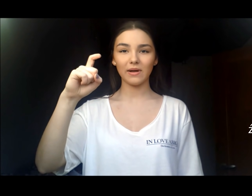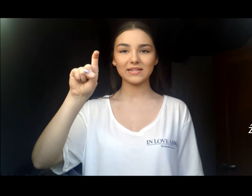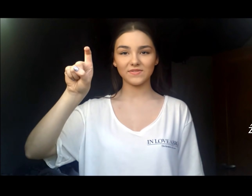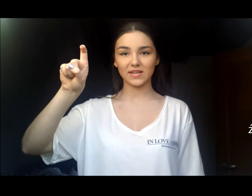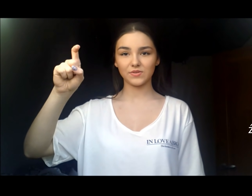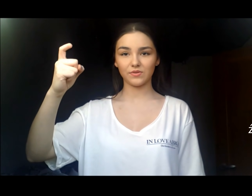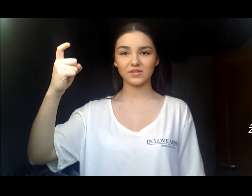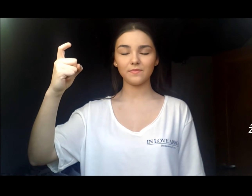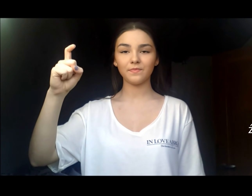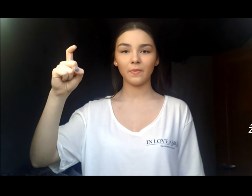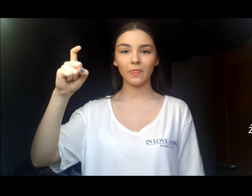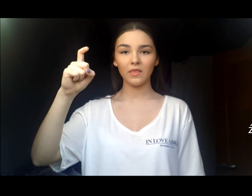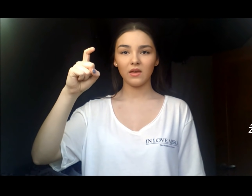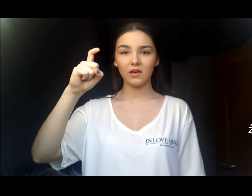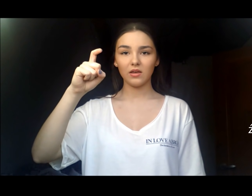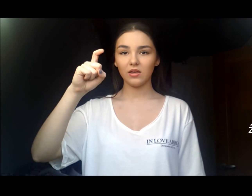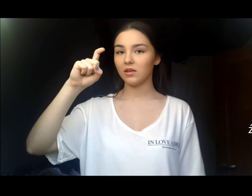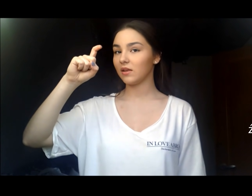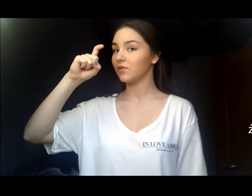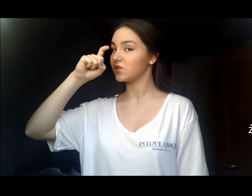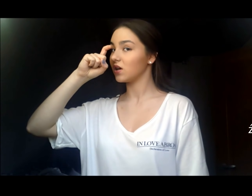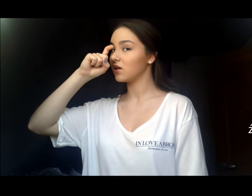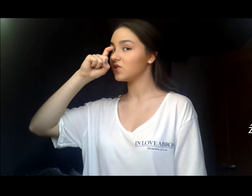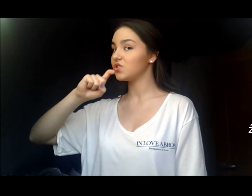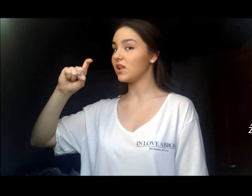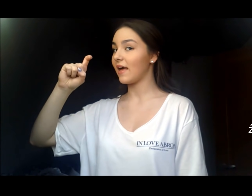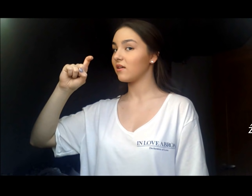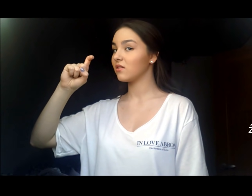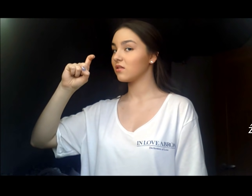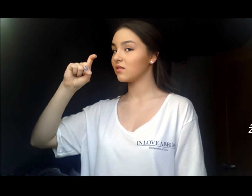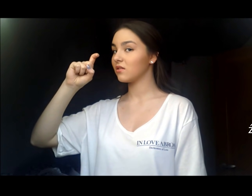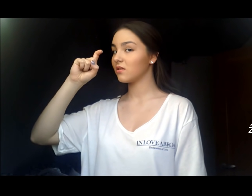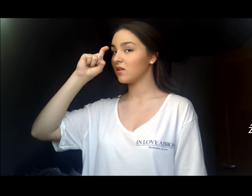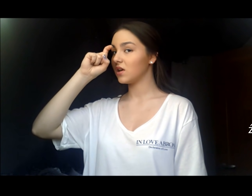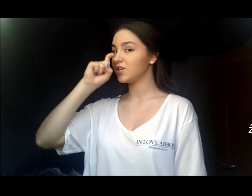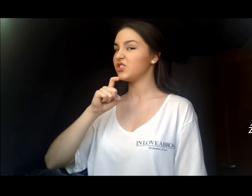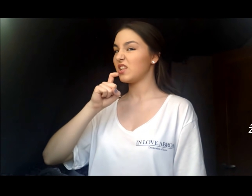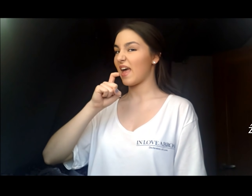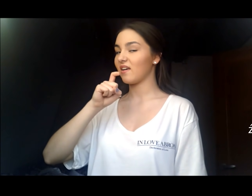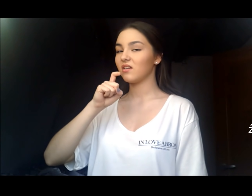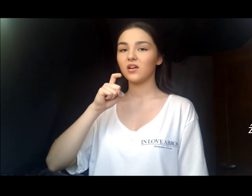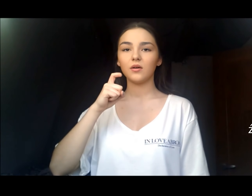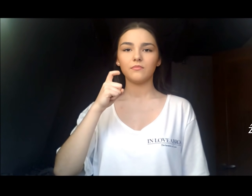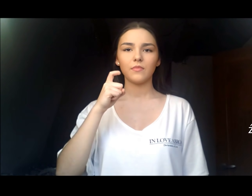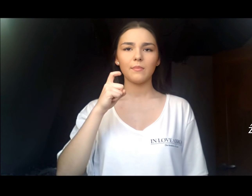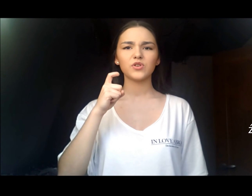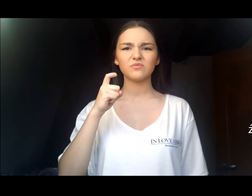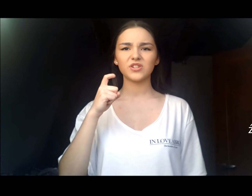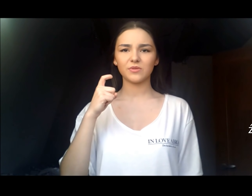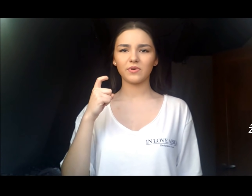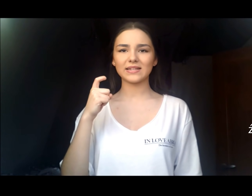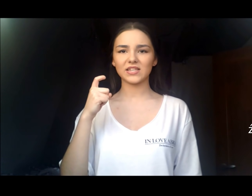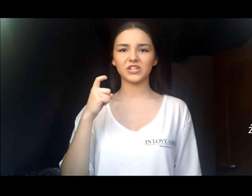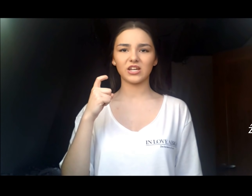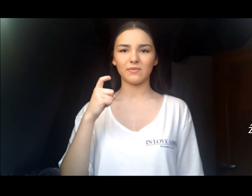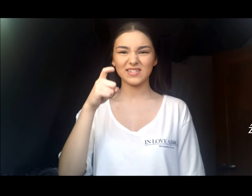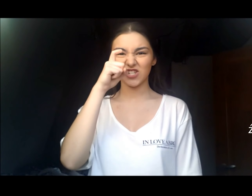Palcem wskazującym i na nosie. Źle. Źle. Możemy jeszcze pokazać grymas.